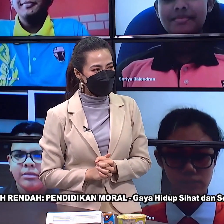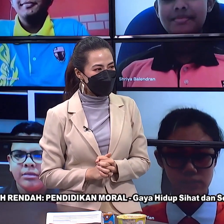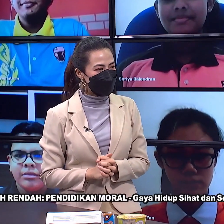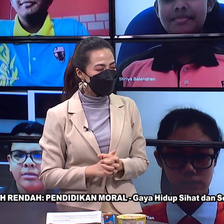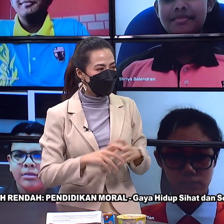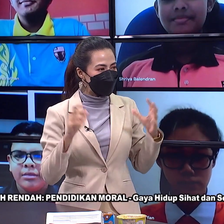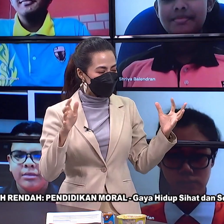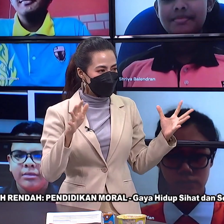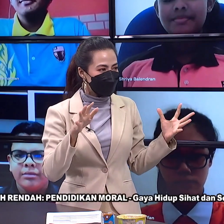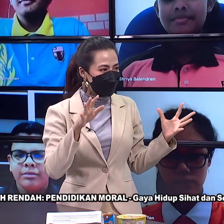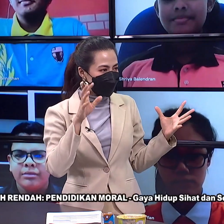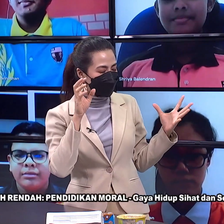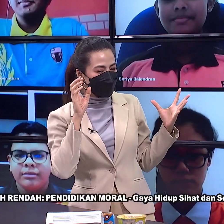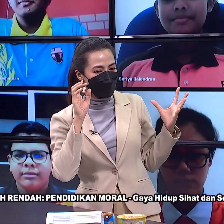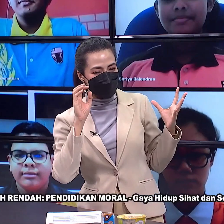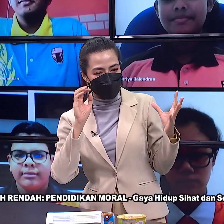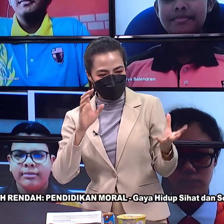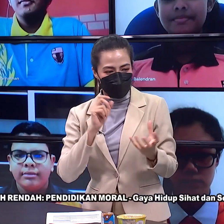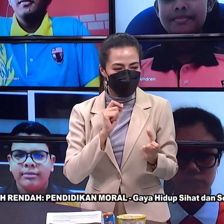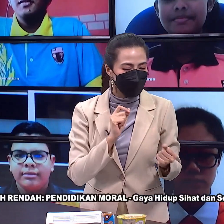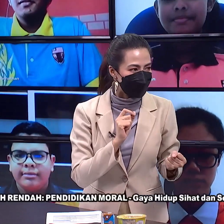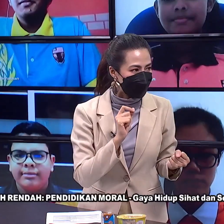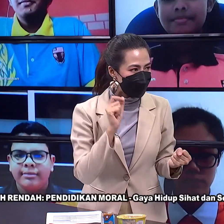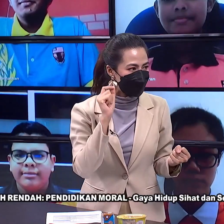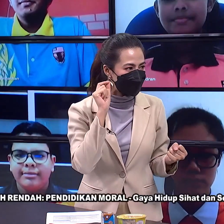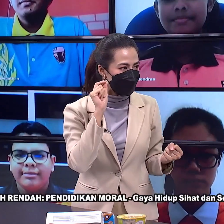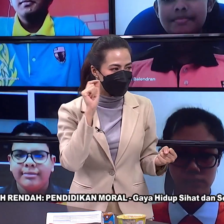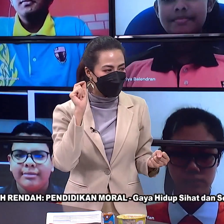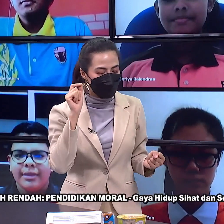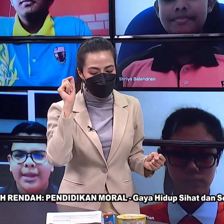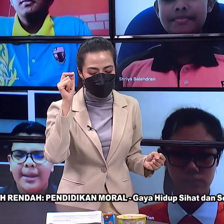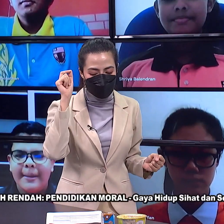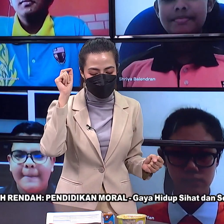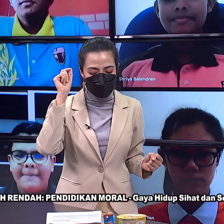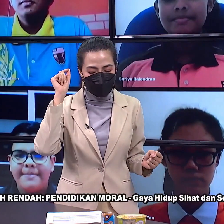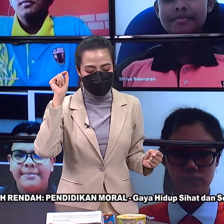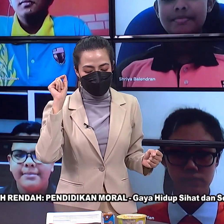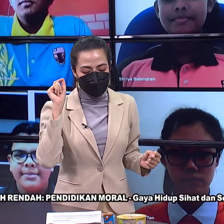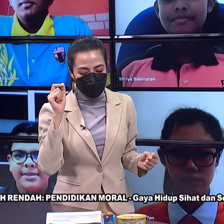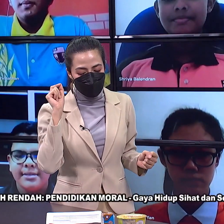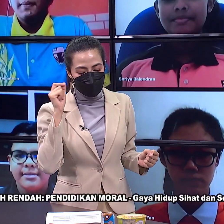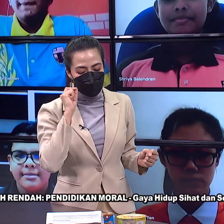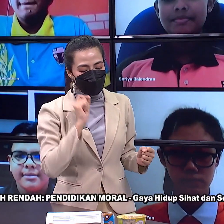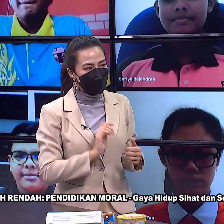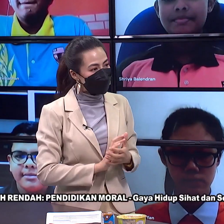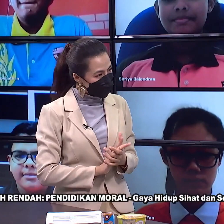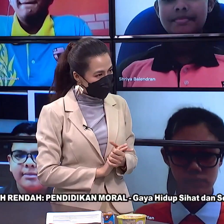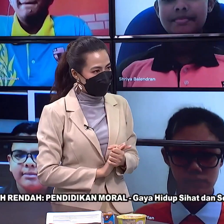Baik, cikgu, hari ini kita nak belajar berkenaan dengan topik gaya hidup sihat dan selamat.